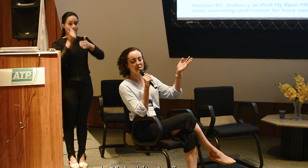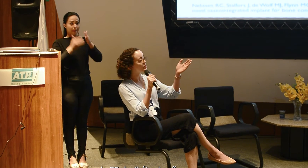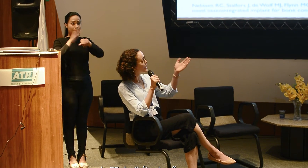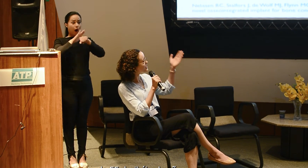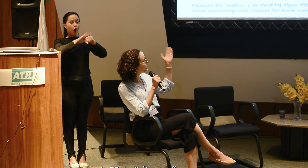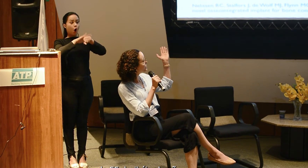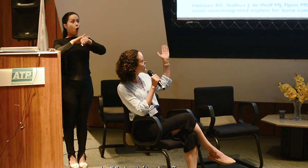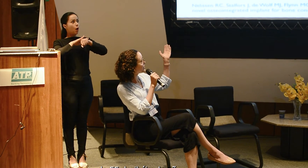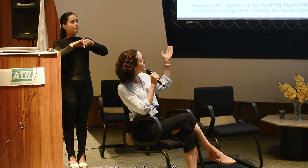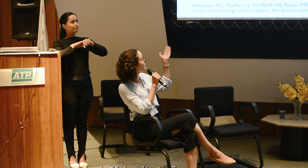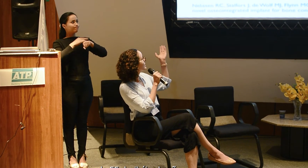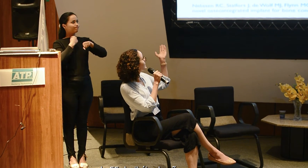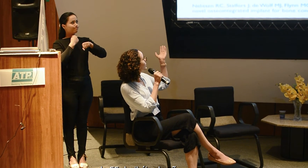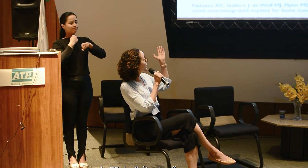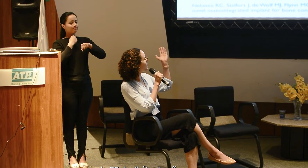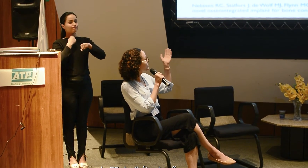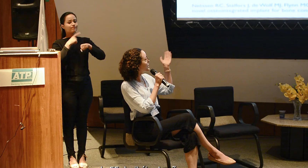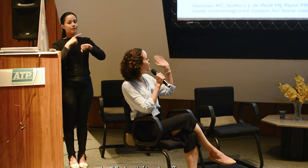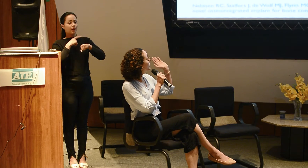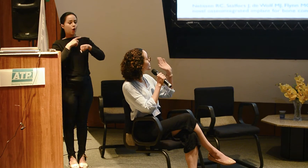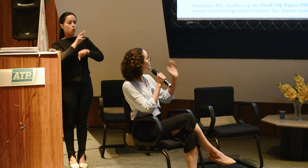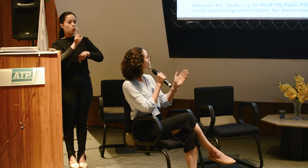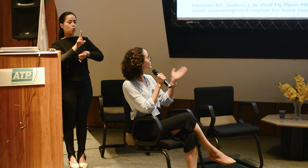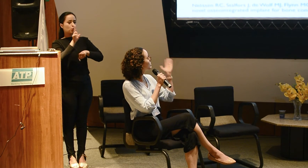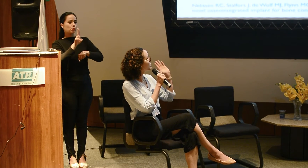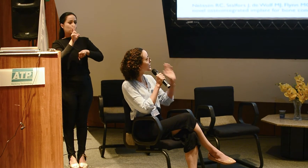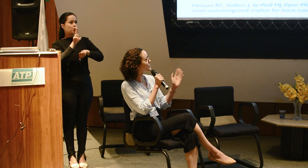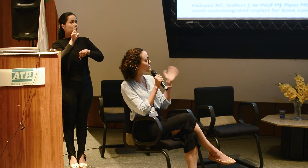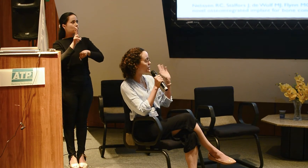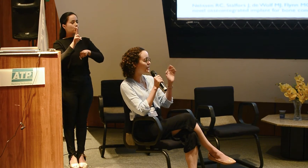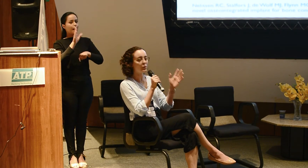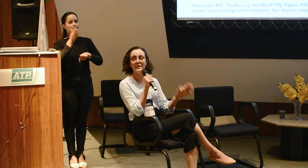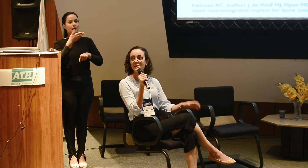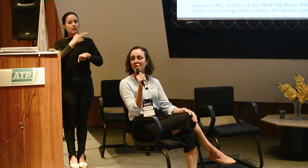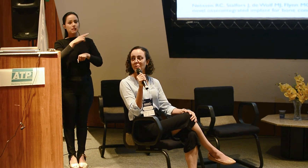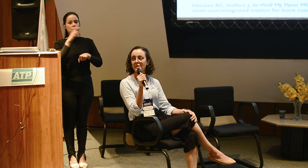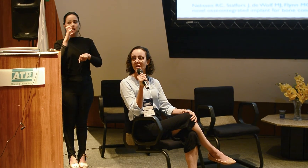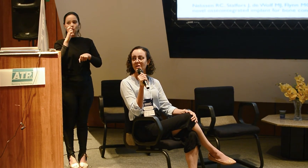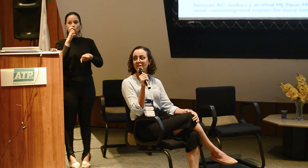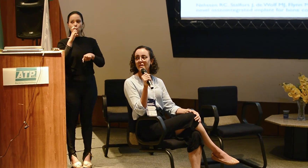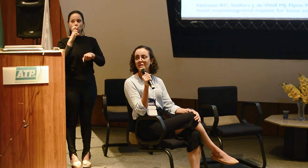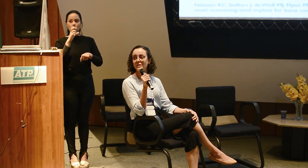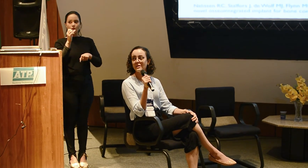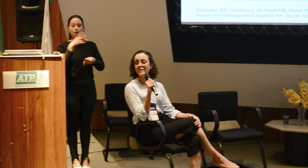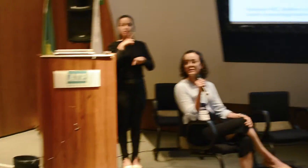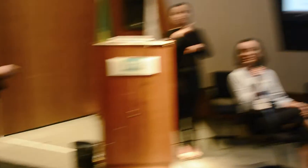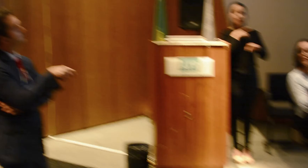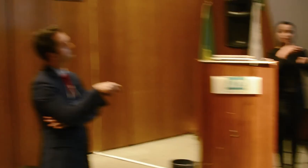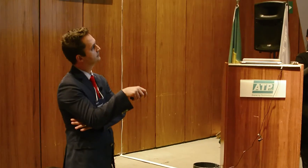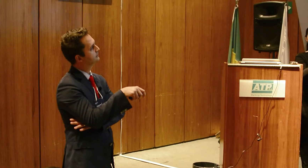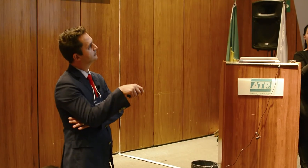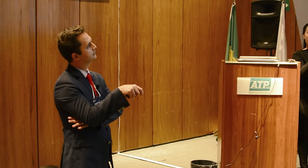55 decibéis, ele não poderia, teoricamente, usar um /5 mais simples, isso aqui, né? teria que entrar o